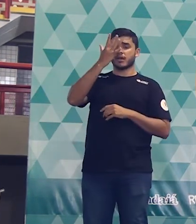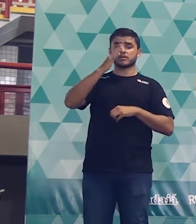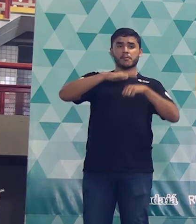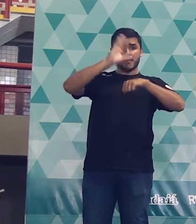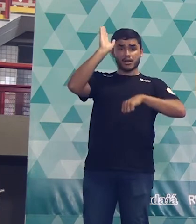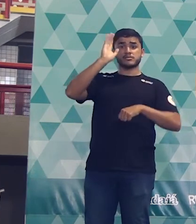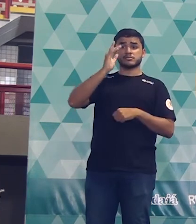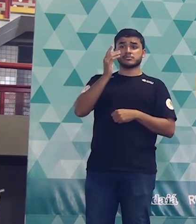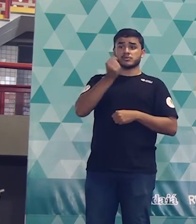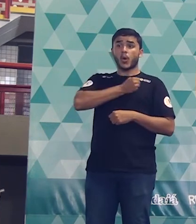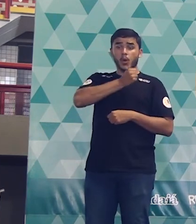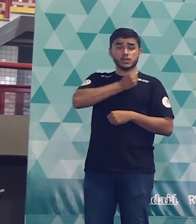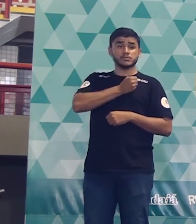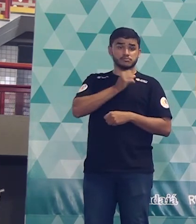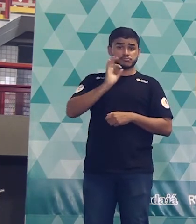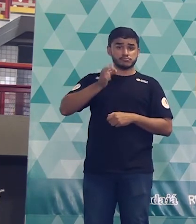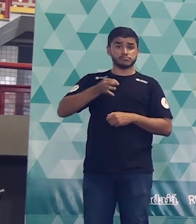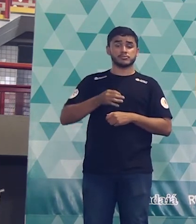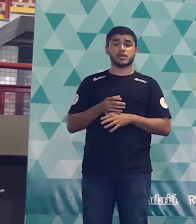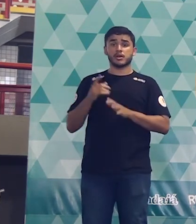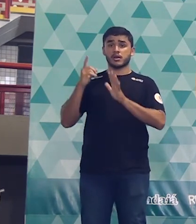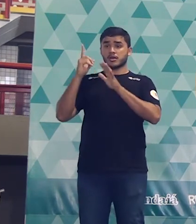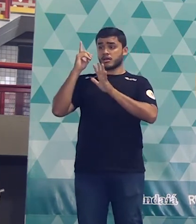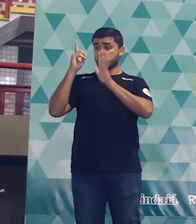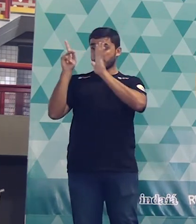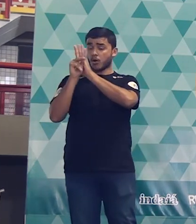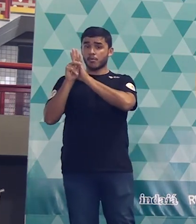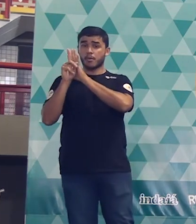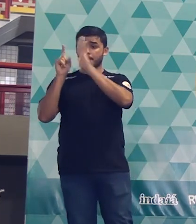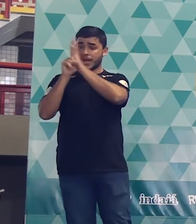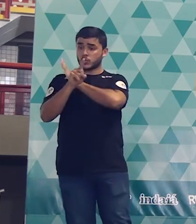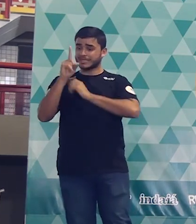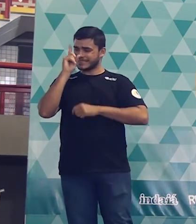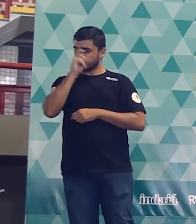mais? E as questões difíceis valem menos?